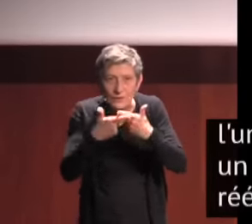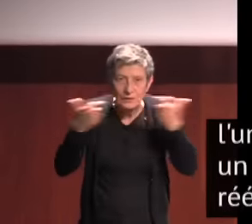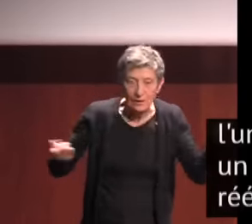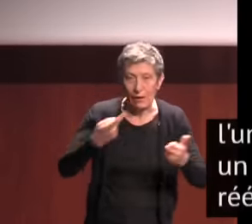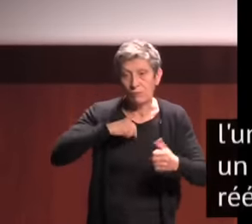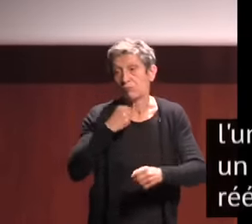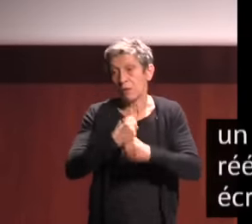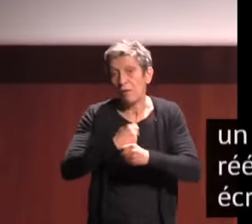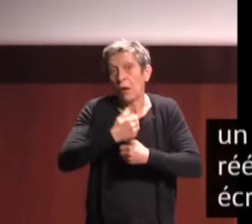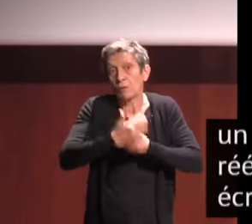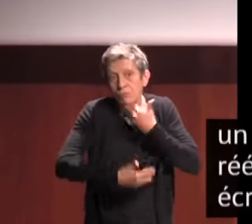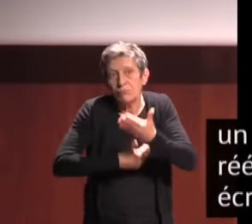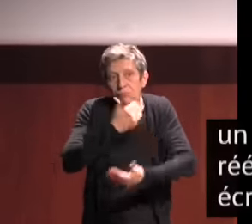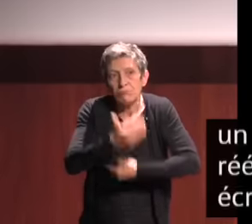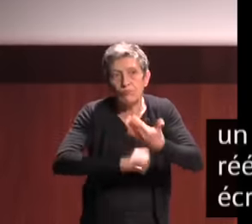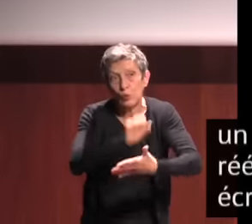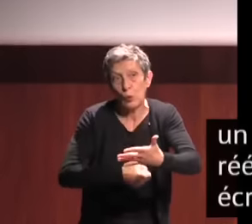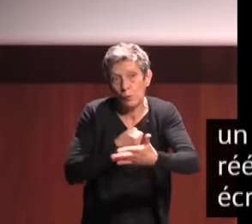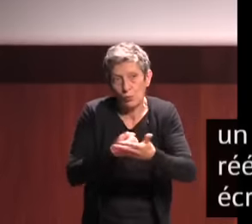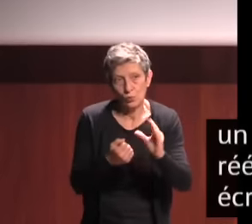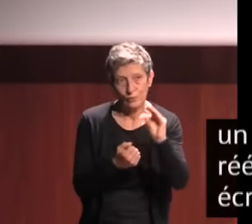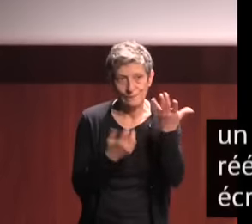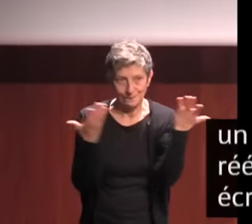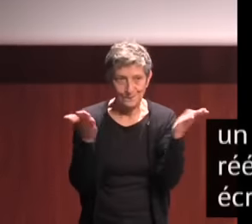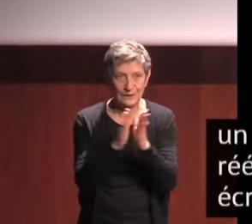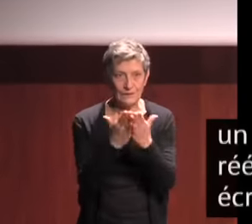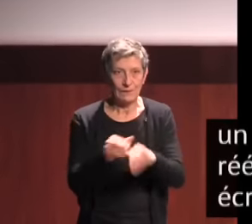travaillé comme ça jusqu'au bout.